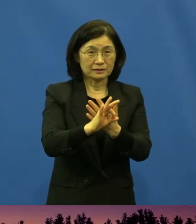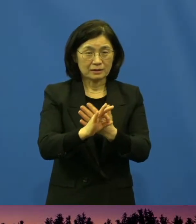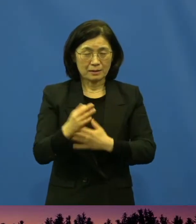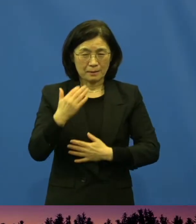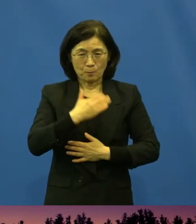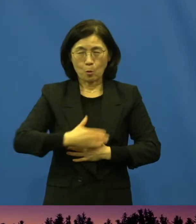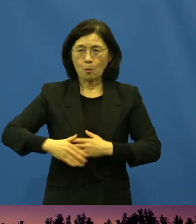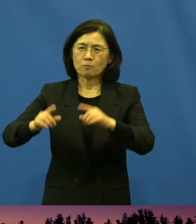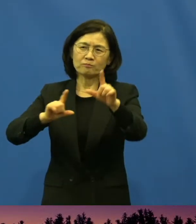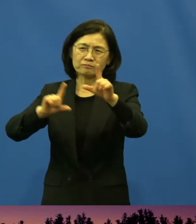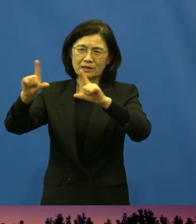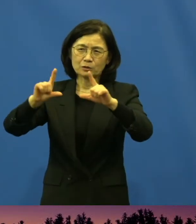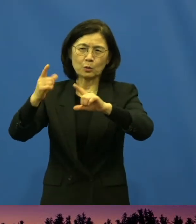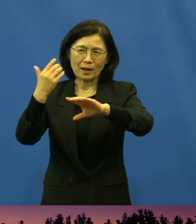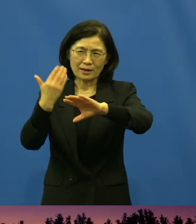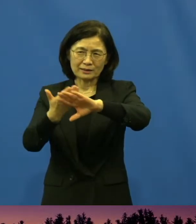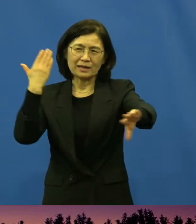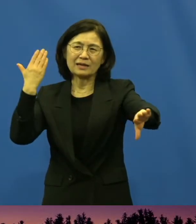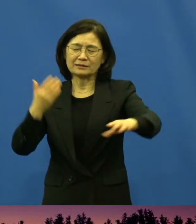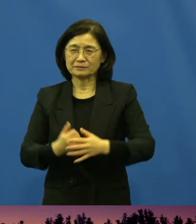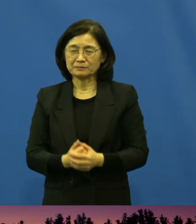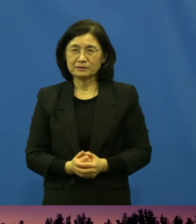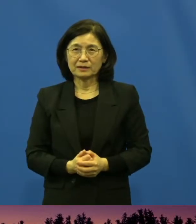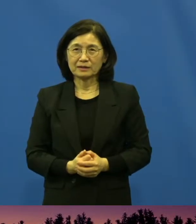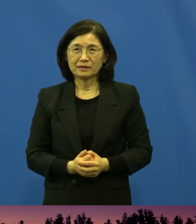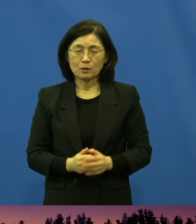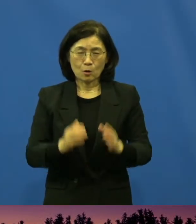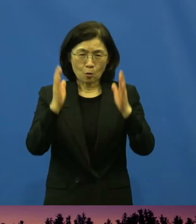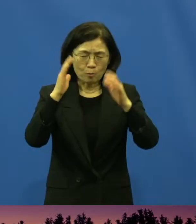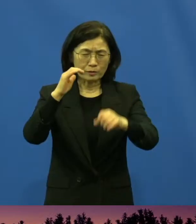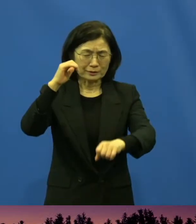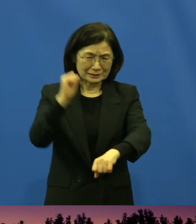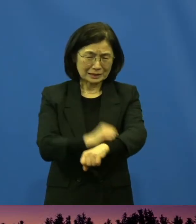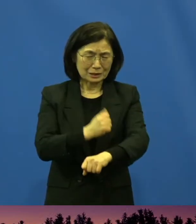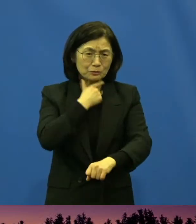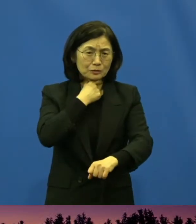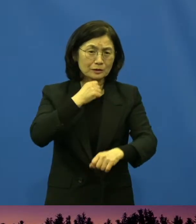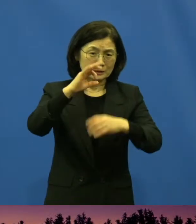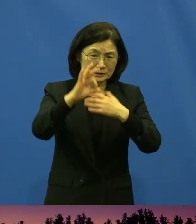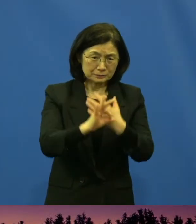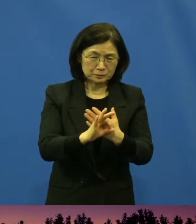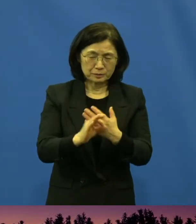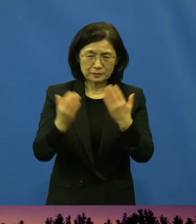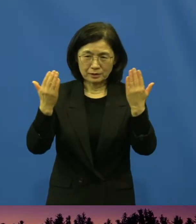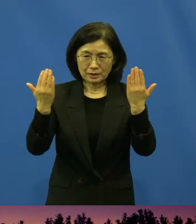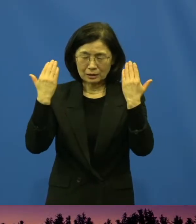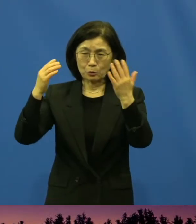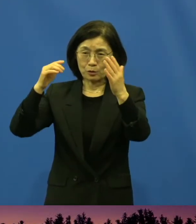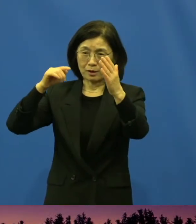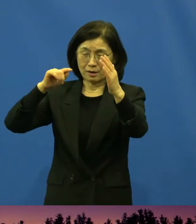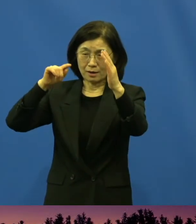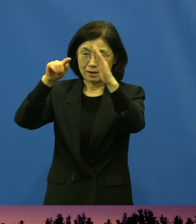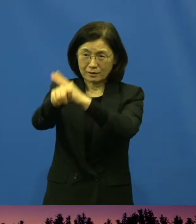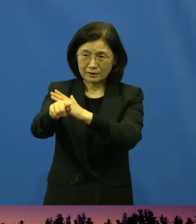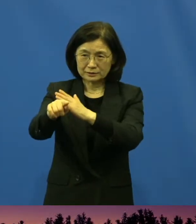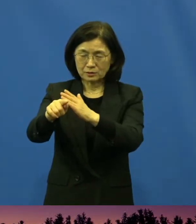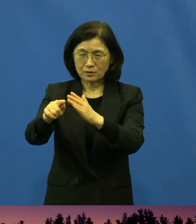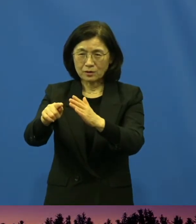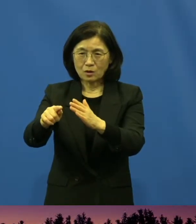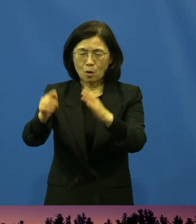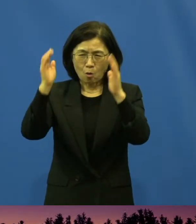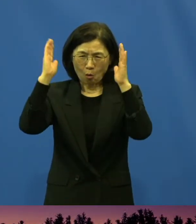그러니까 여러분 공부를 잘하고자 하는 열망이 있잖아요. 그럼 태도가 바를 수밖에 없어요. 학교에 가서도 딱 선생님을 향해서 귀를